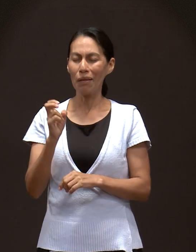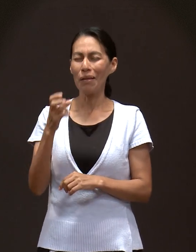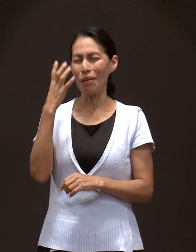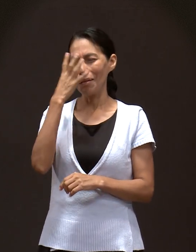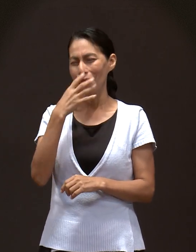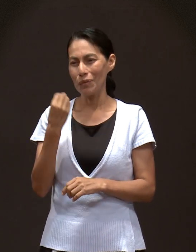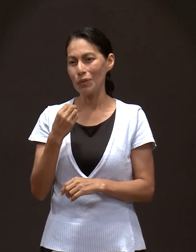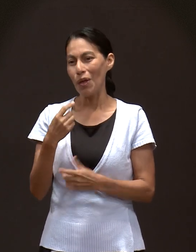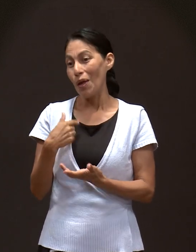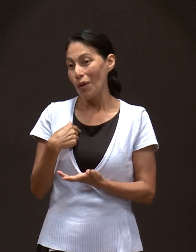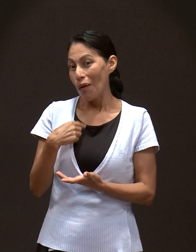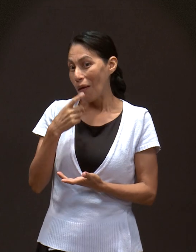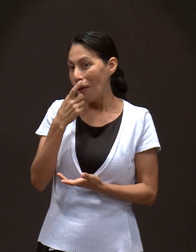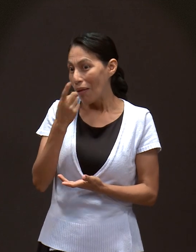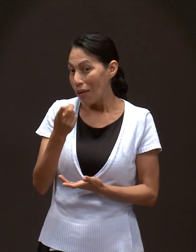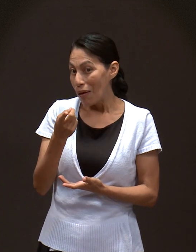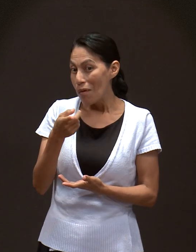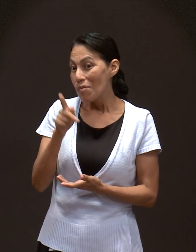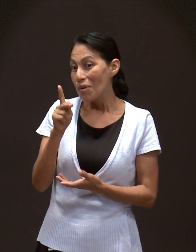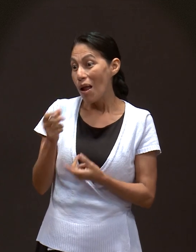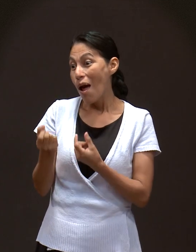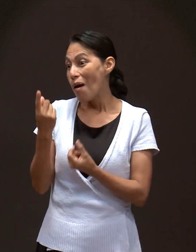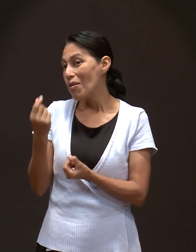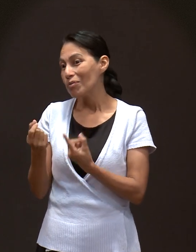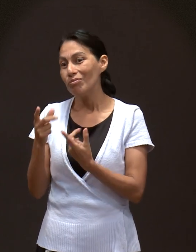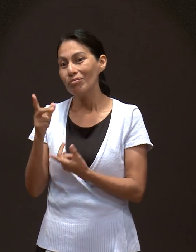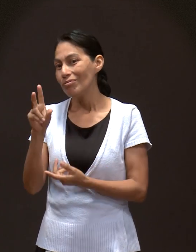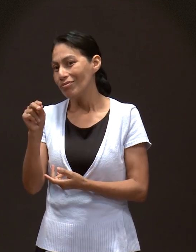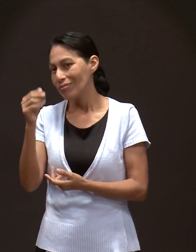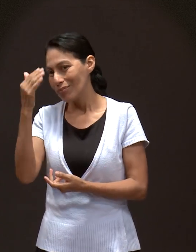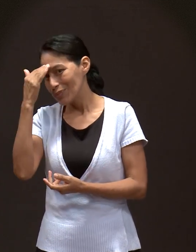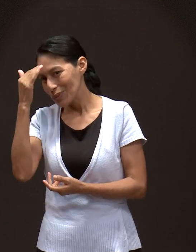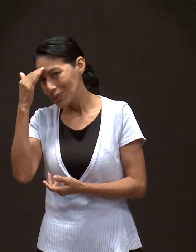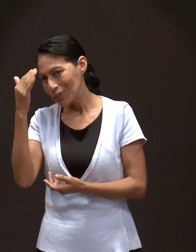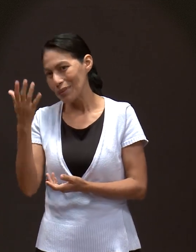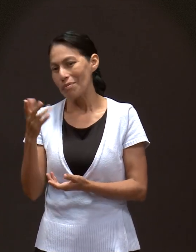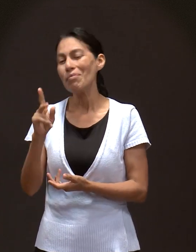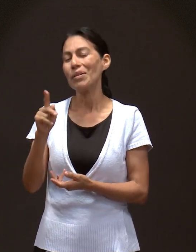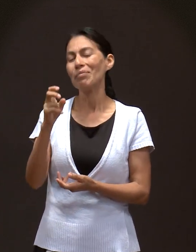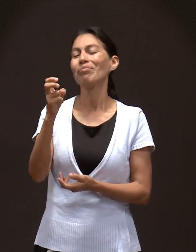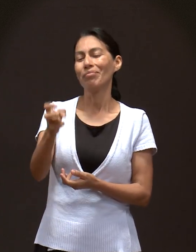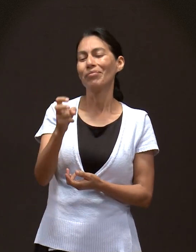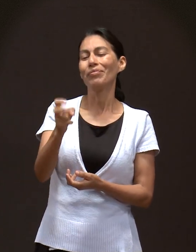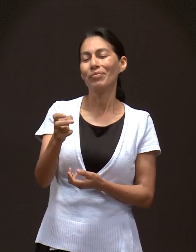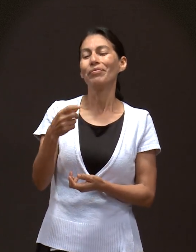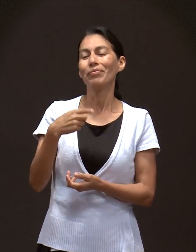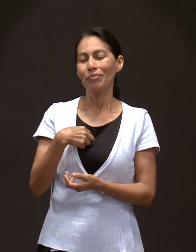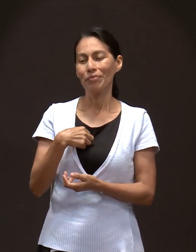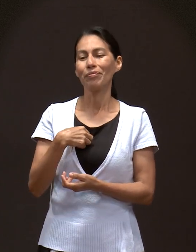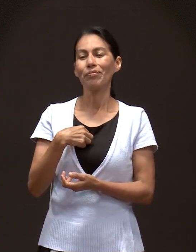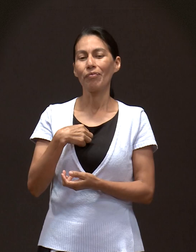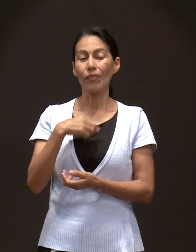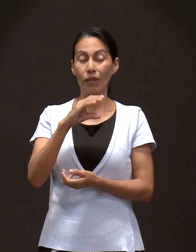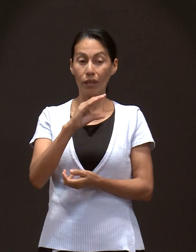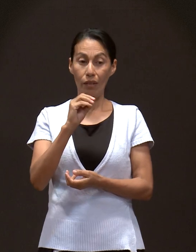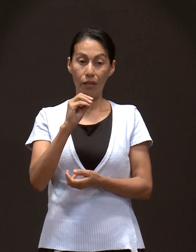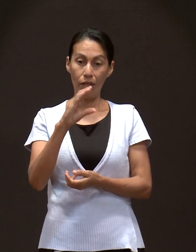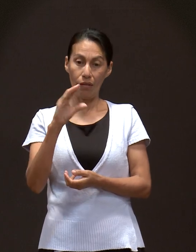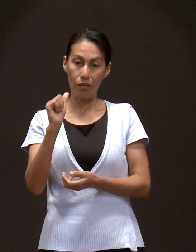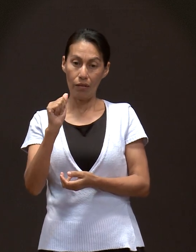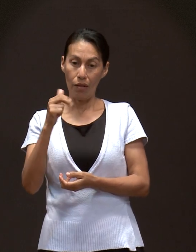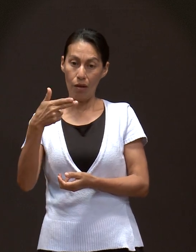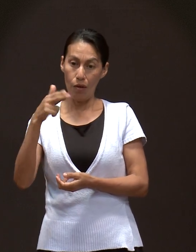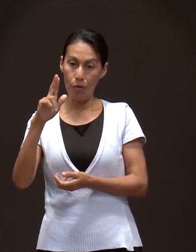resaltar que no digo mucho ese nombre porque no todos conocen. Entonces siempre digo Tapachula. Pero sí, soy de